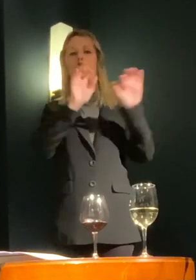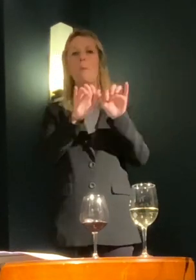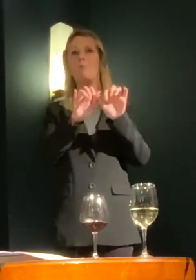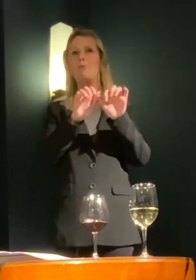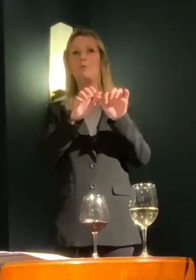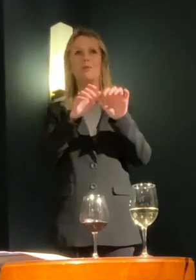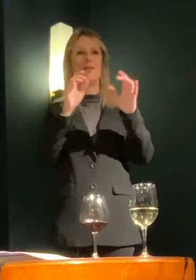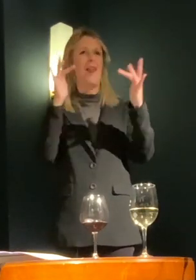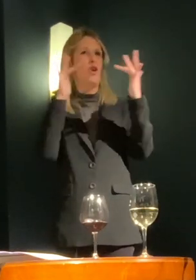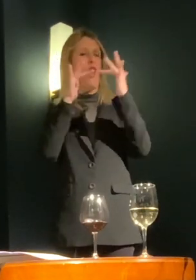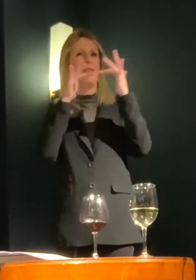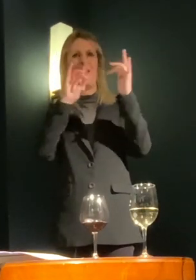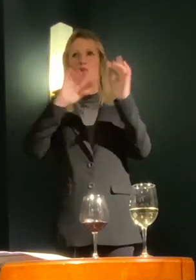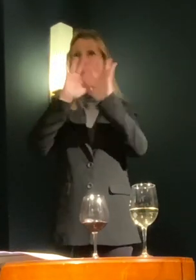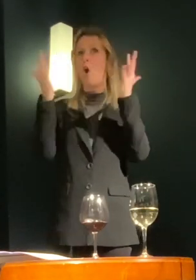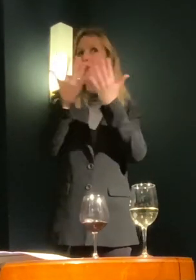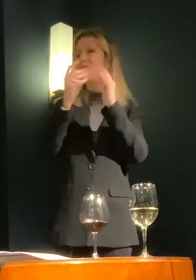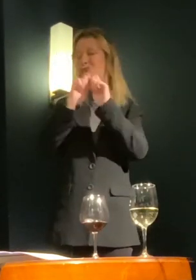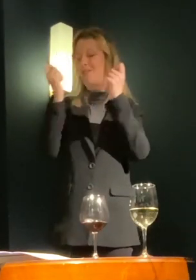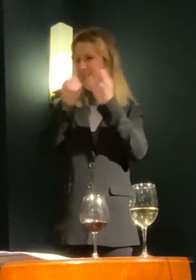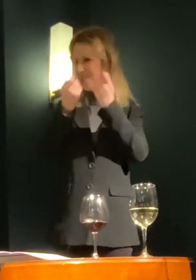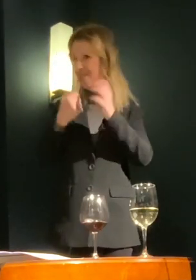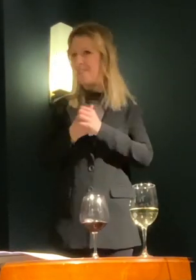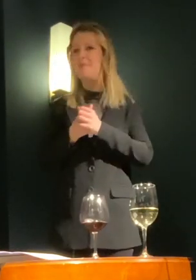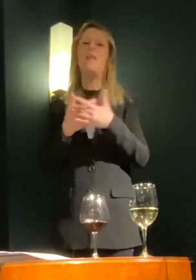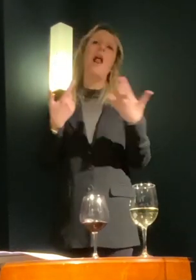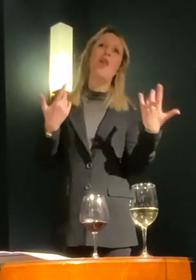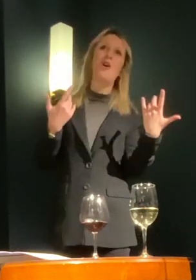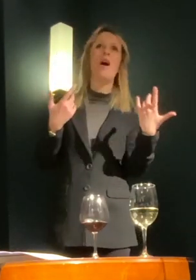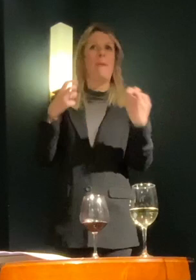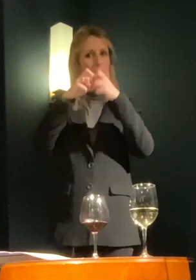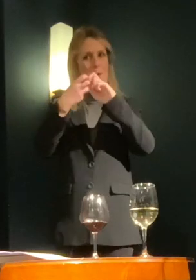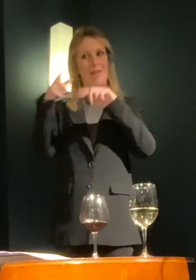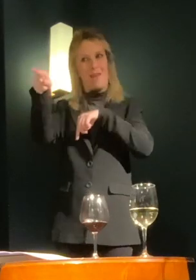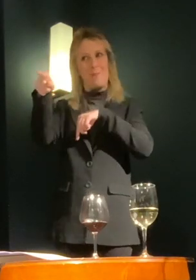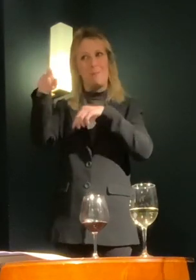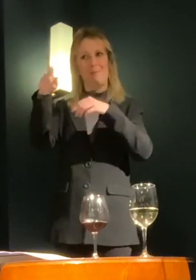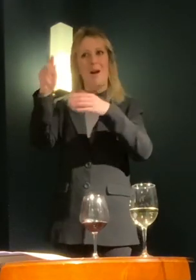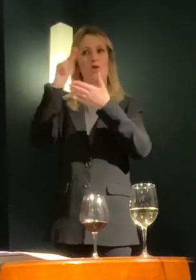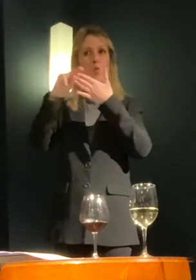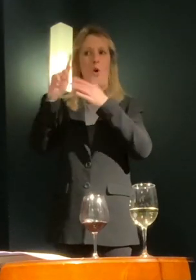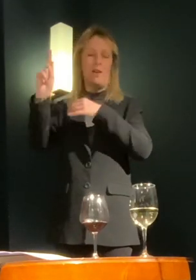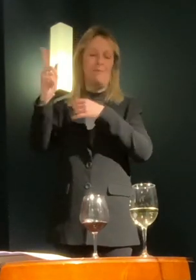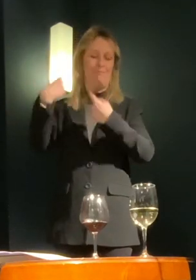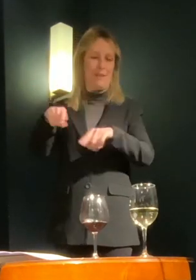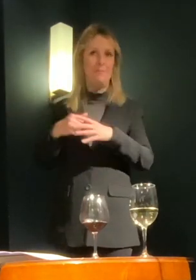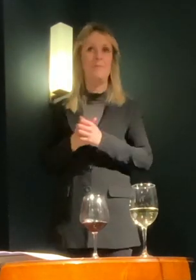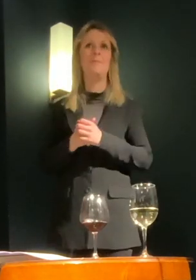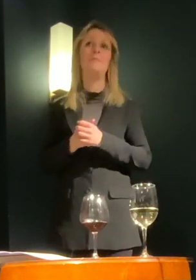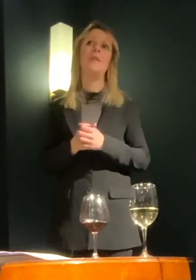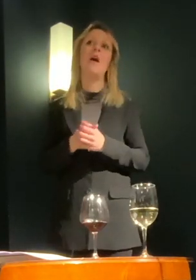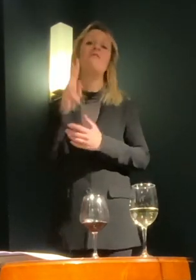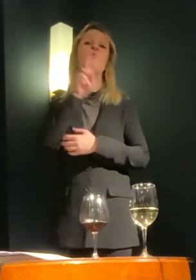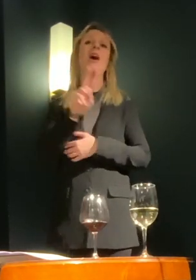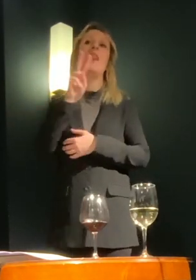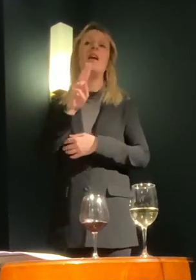per cui questa è stata la problematica con le scuole. Per quanto riguarda Valerio, in realtà